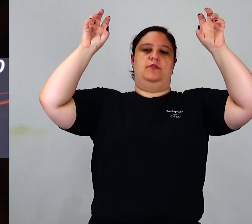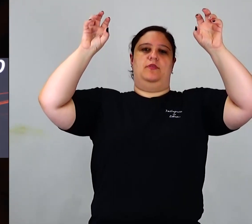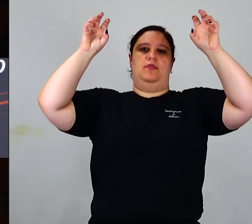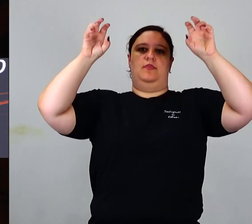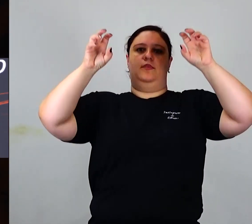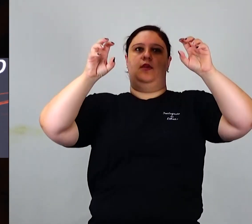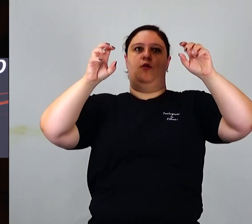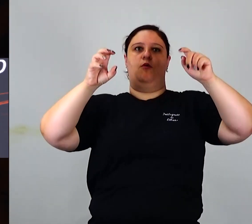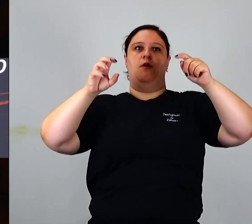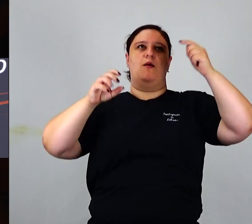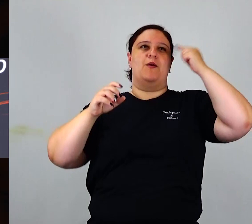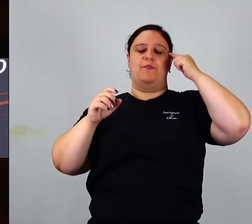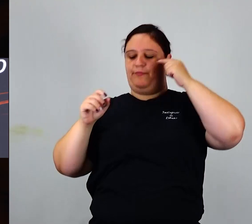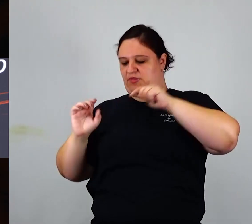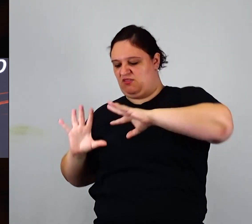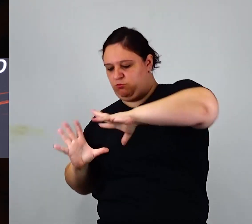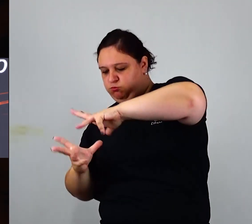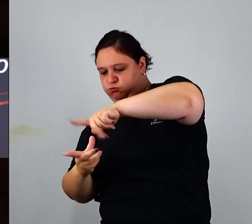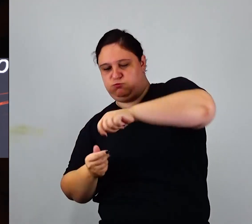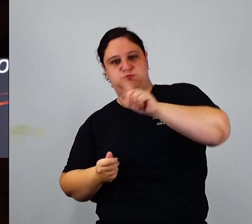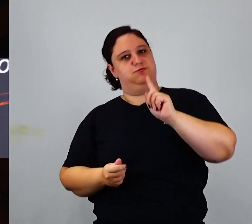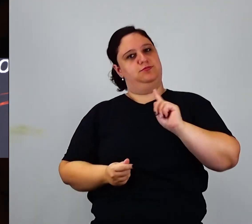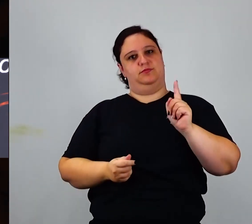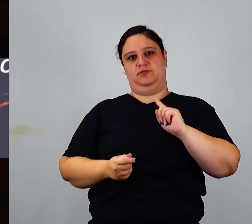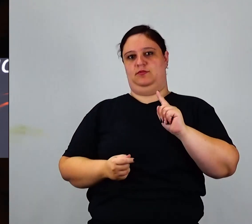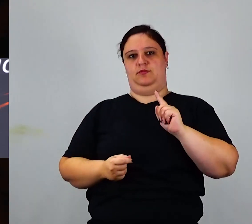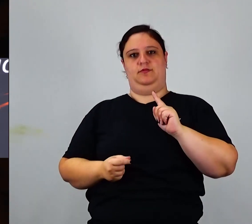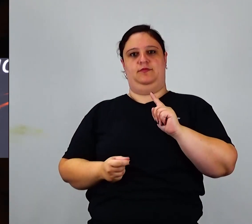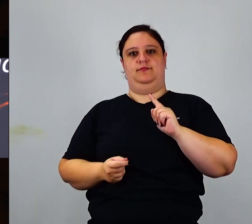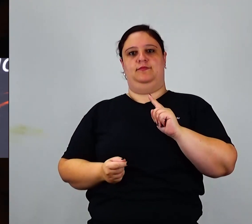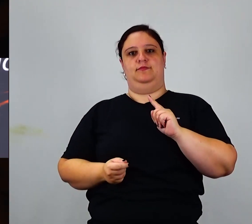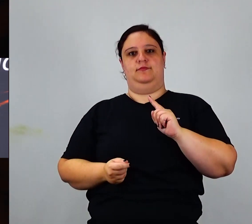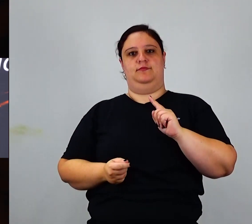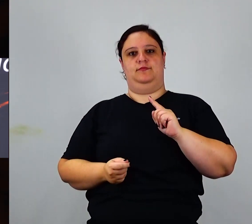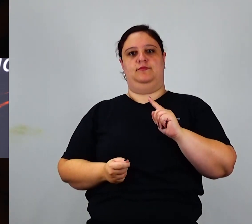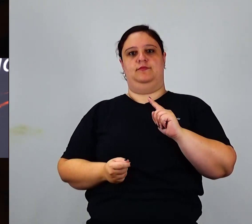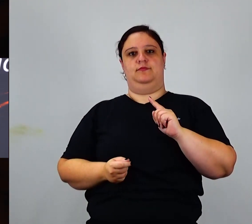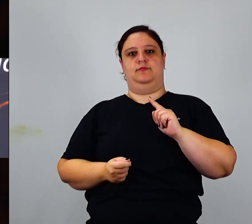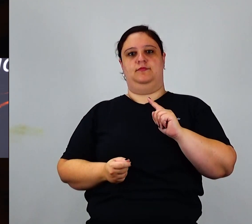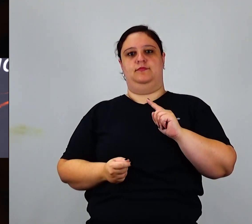alto, não nas que são aqui da terra.